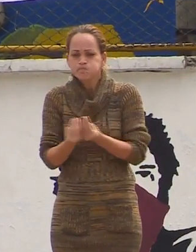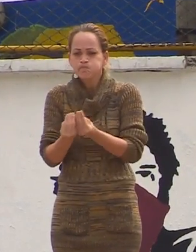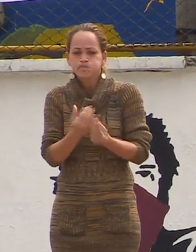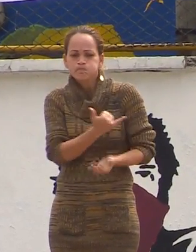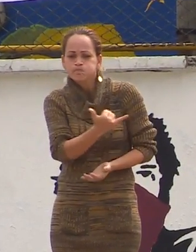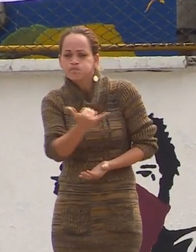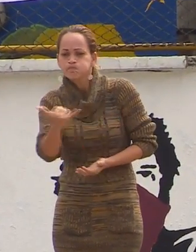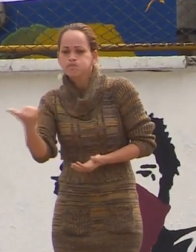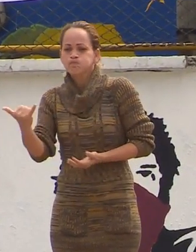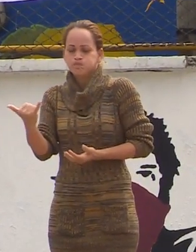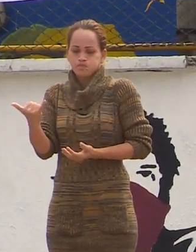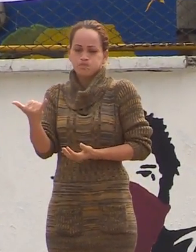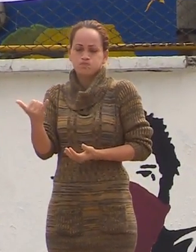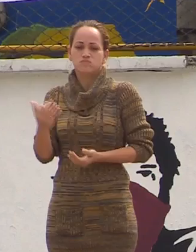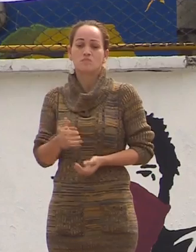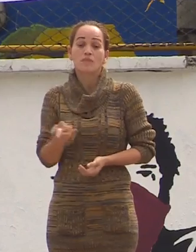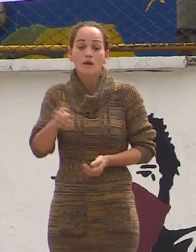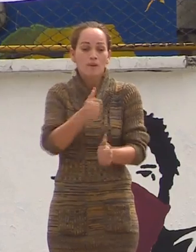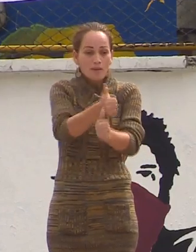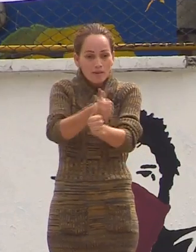La convivencia